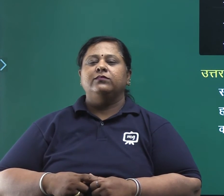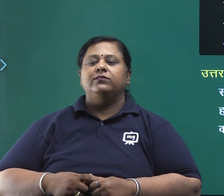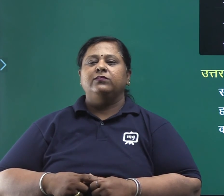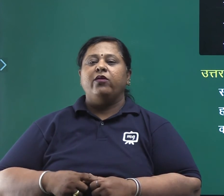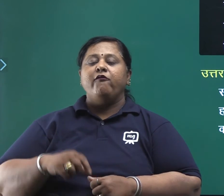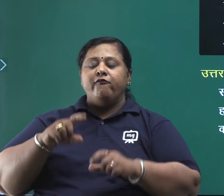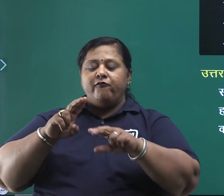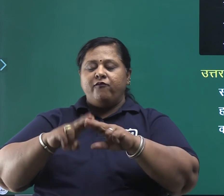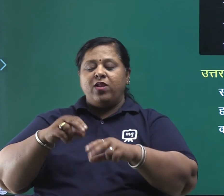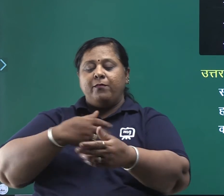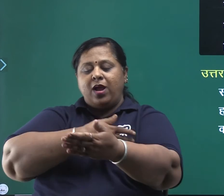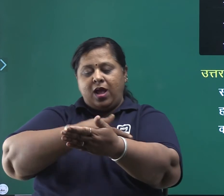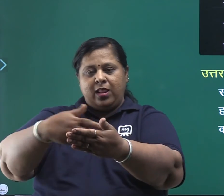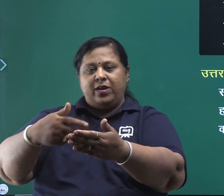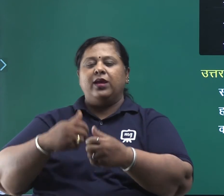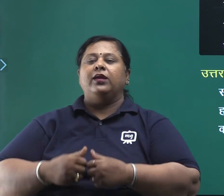फिल्म आलम आरा के